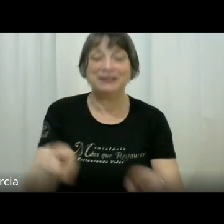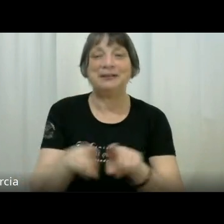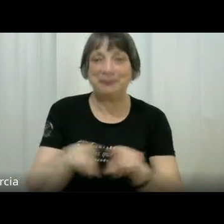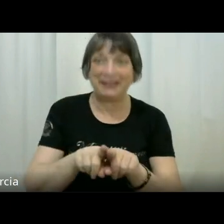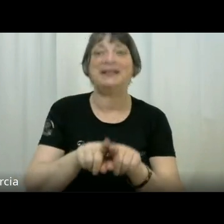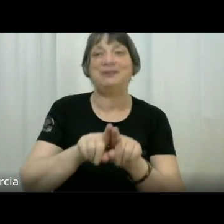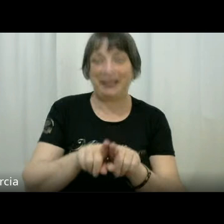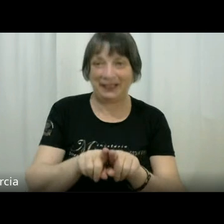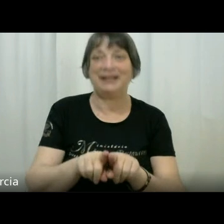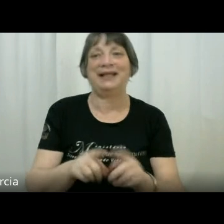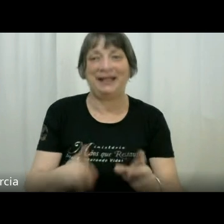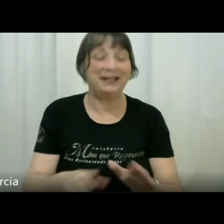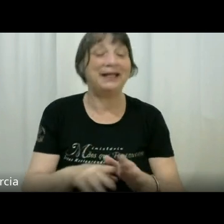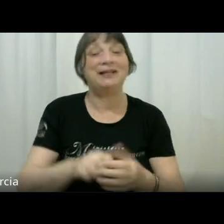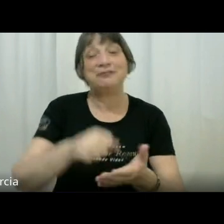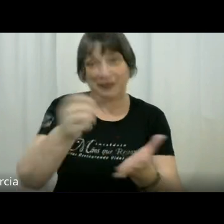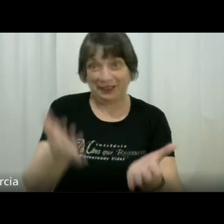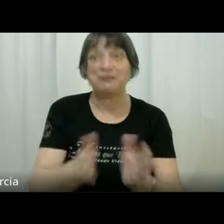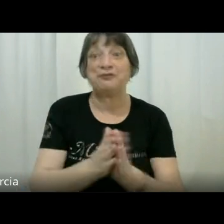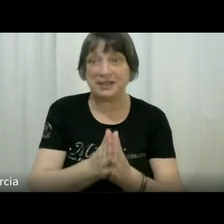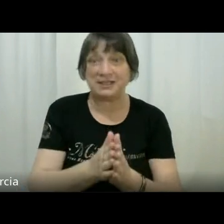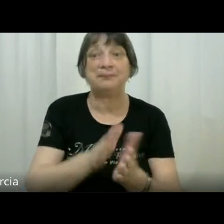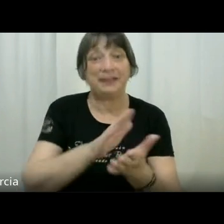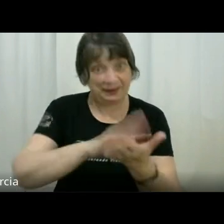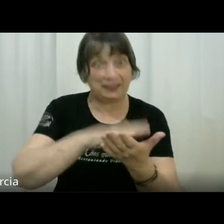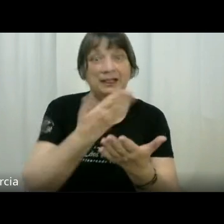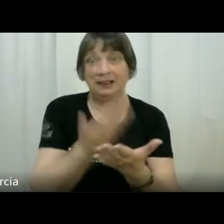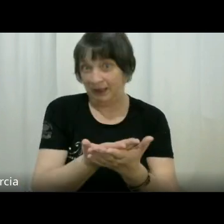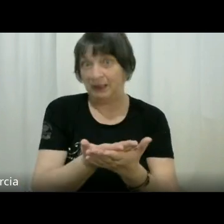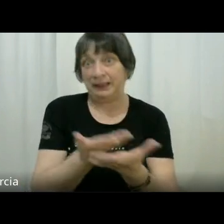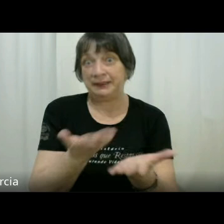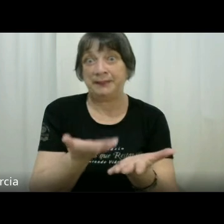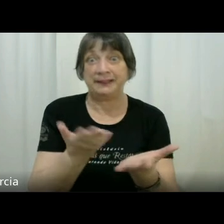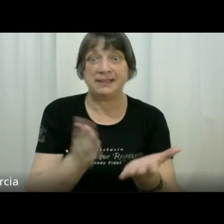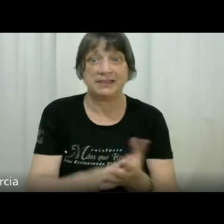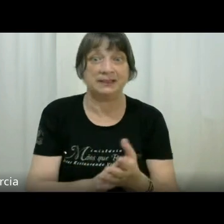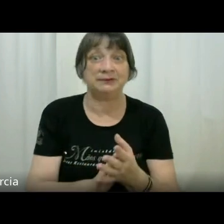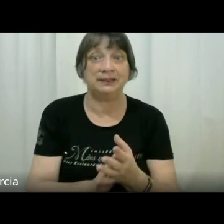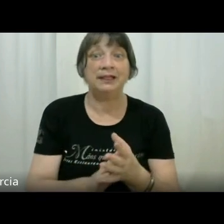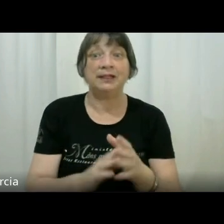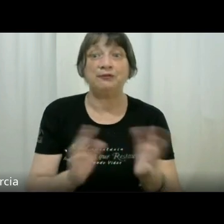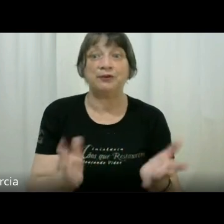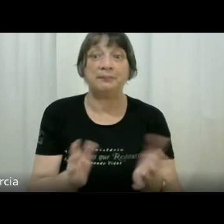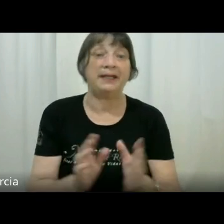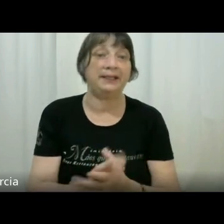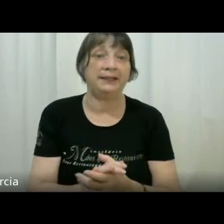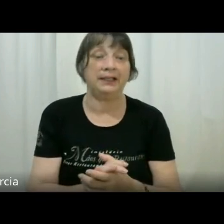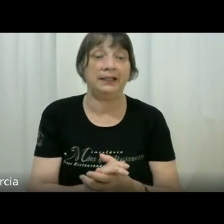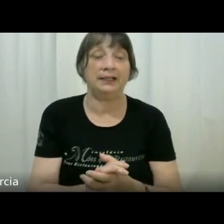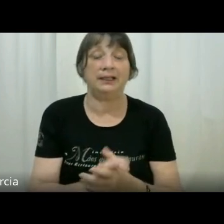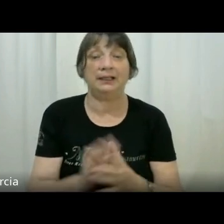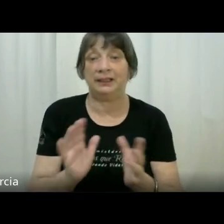ele também, ele fez também a interpretação, né? E foi